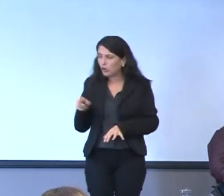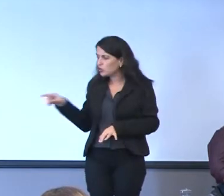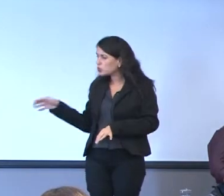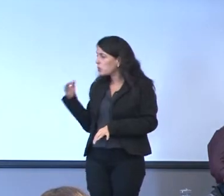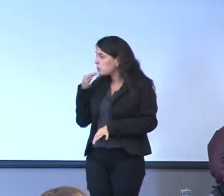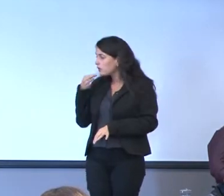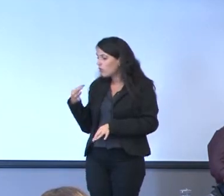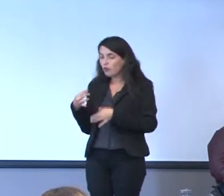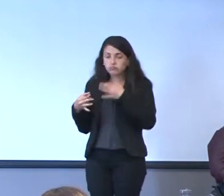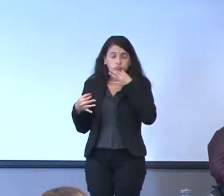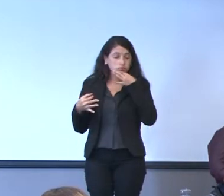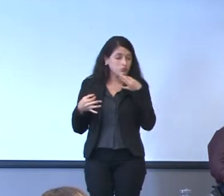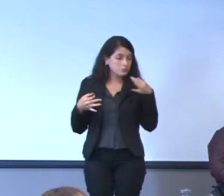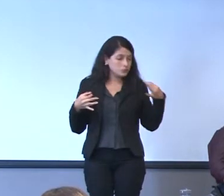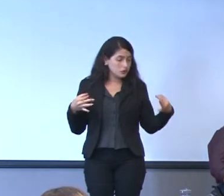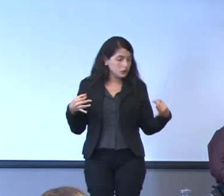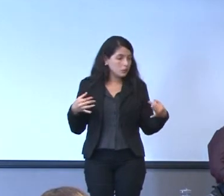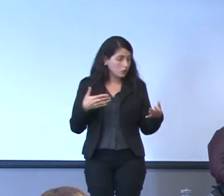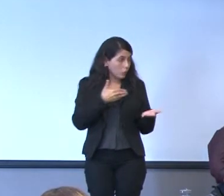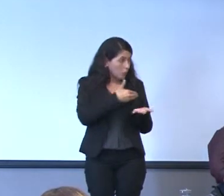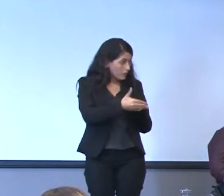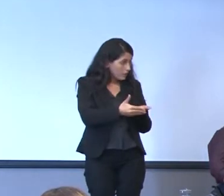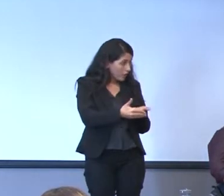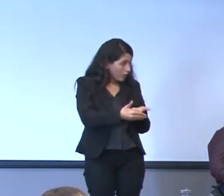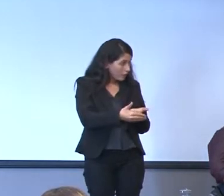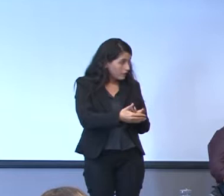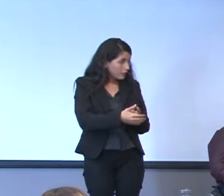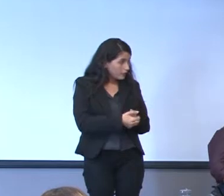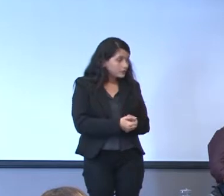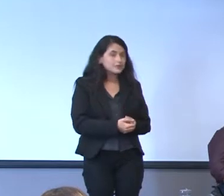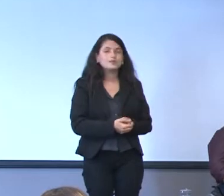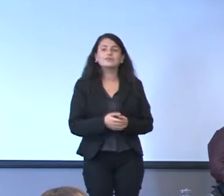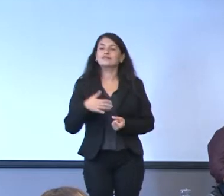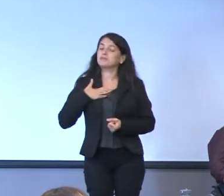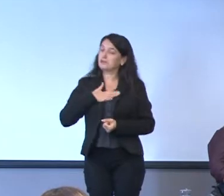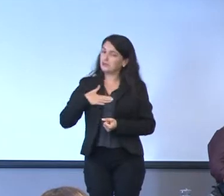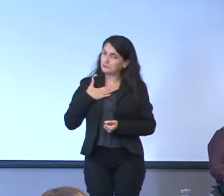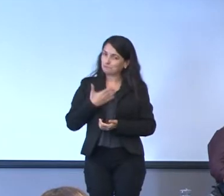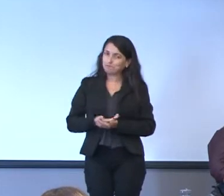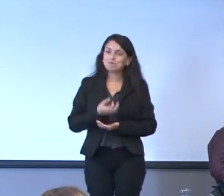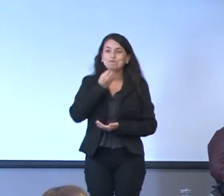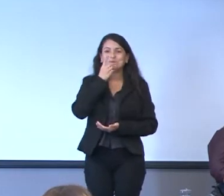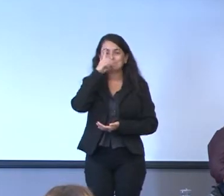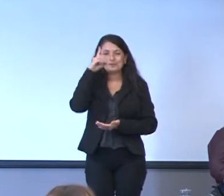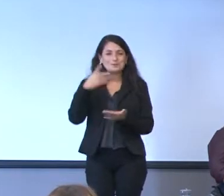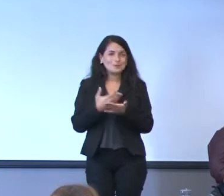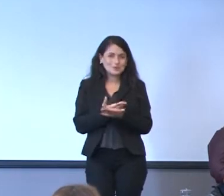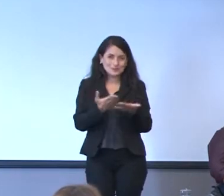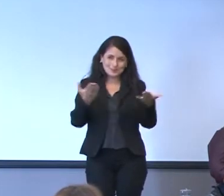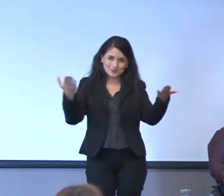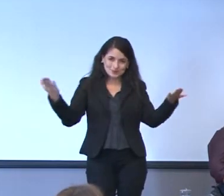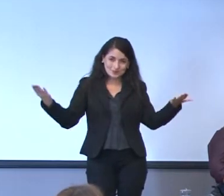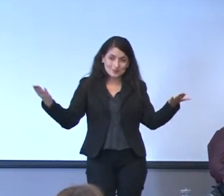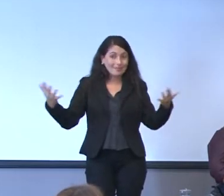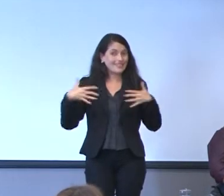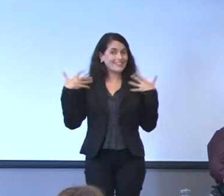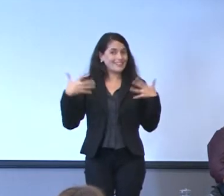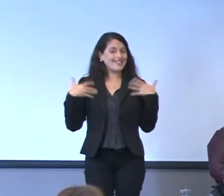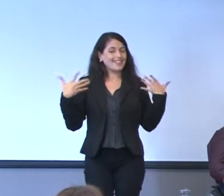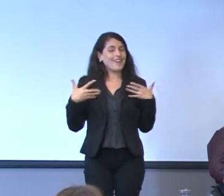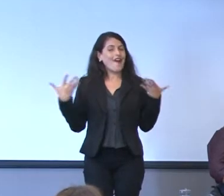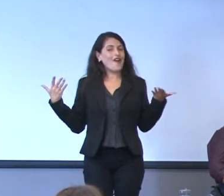vocês? Quer começar, Rodrigo? Prazer. Então, bom dia, uma alegria estar